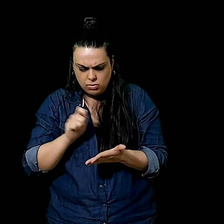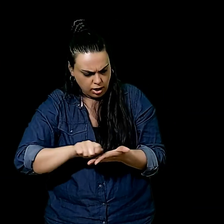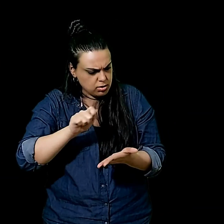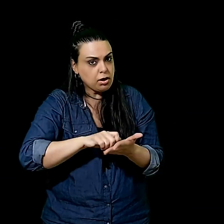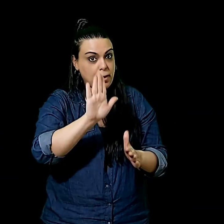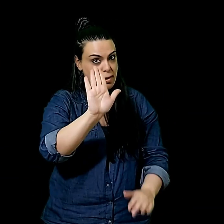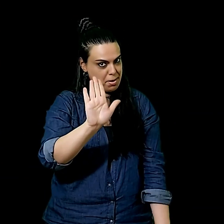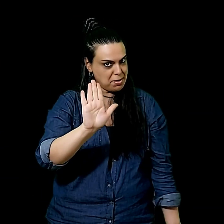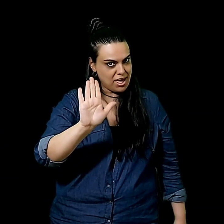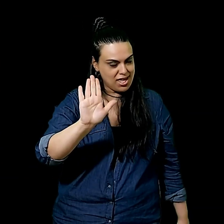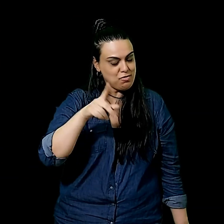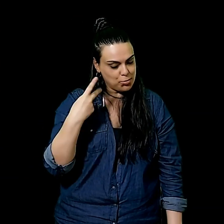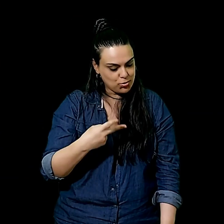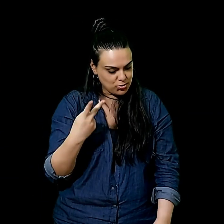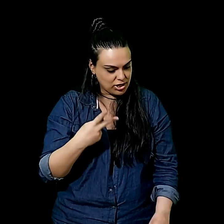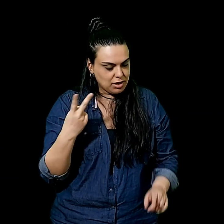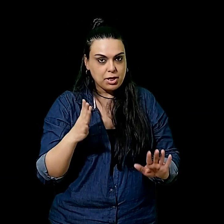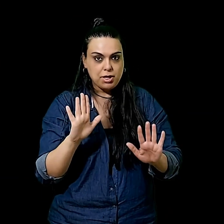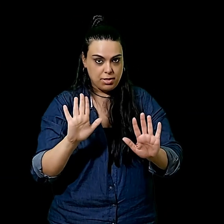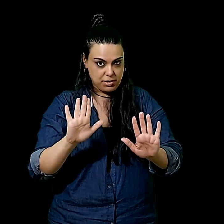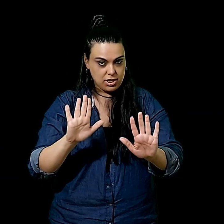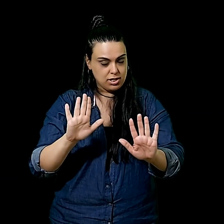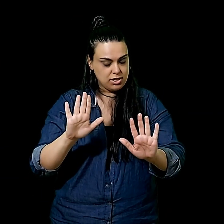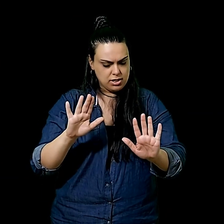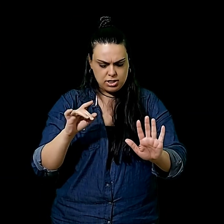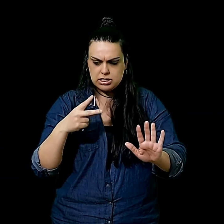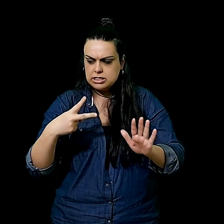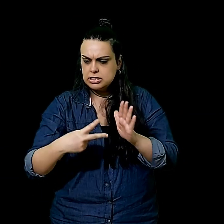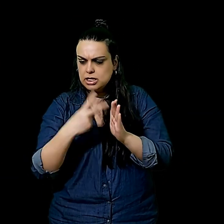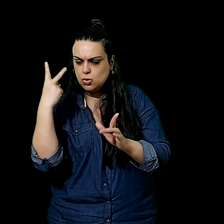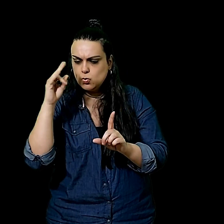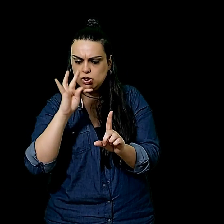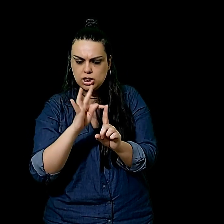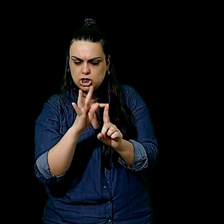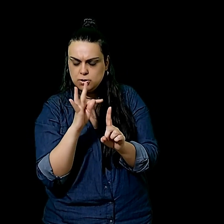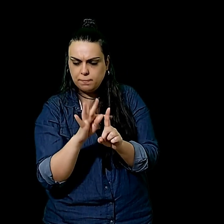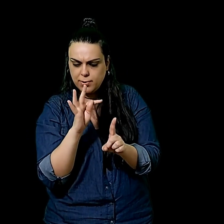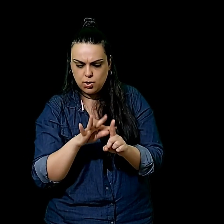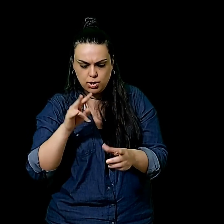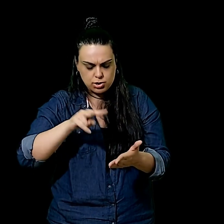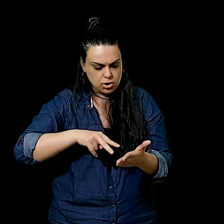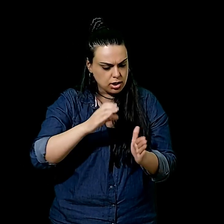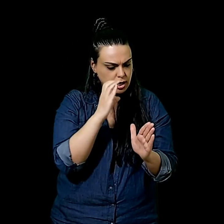Cadê? Peraí, gente. 2 Timóteo